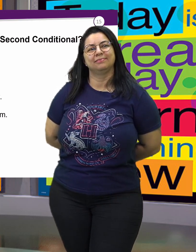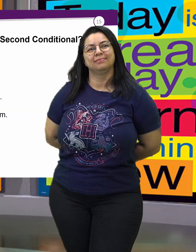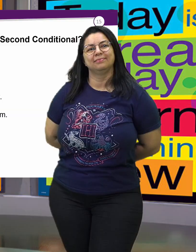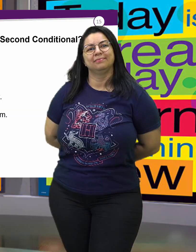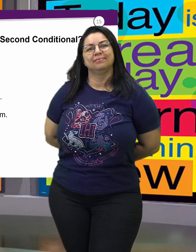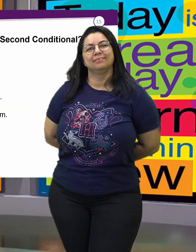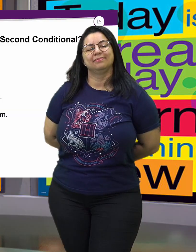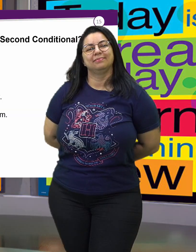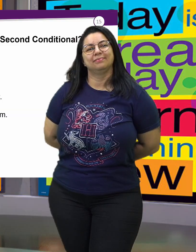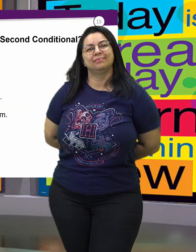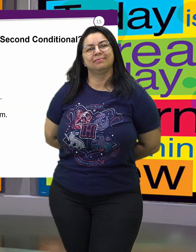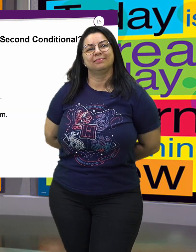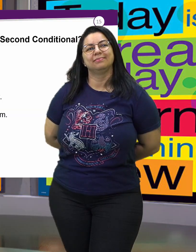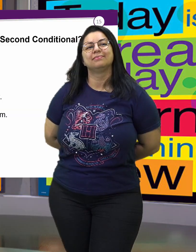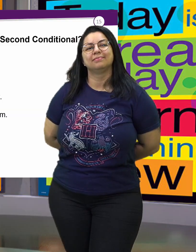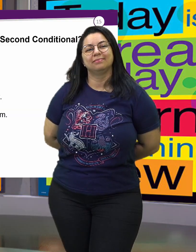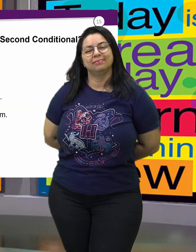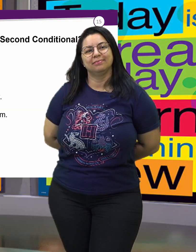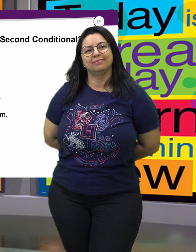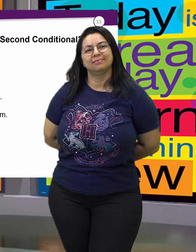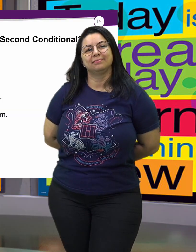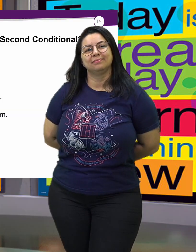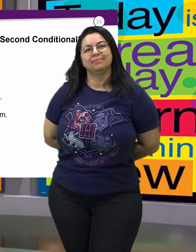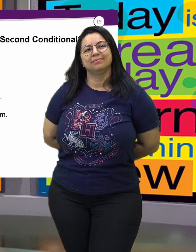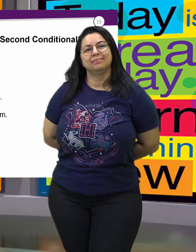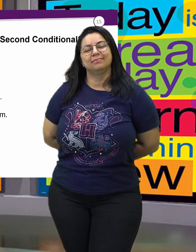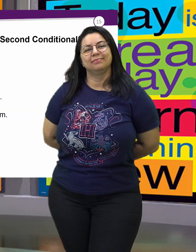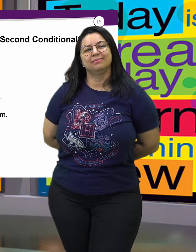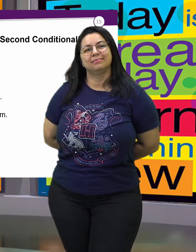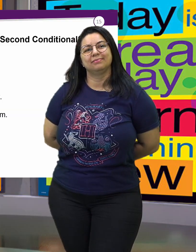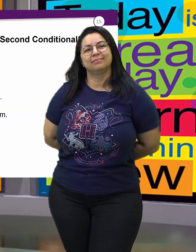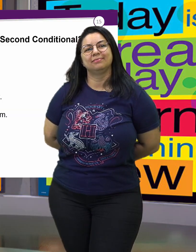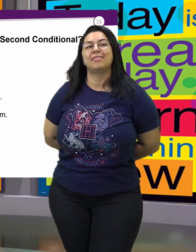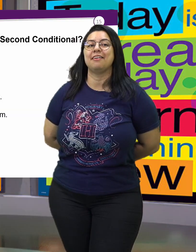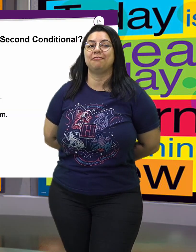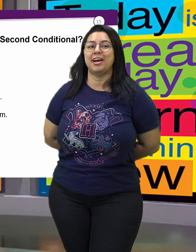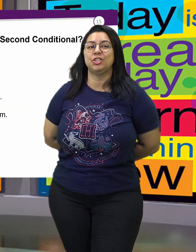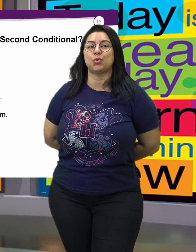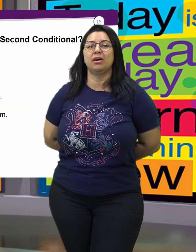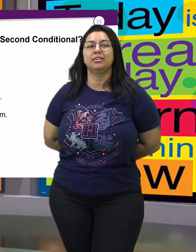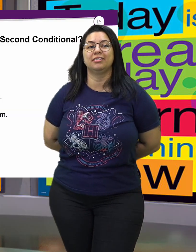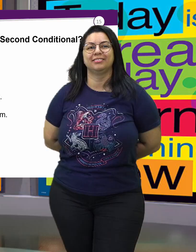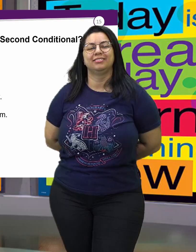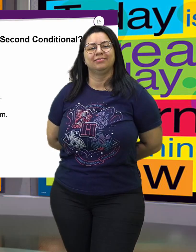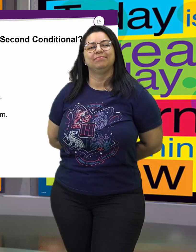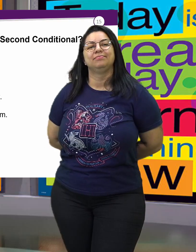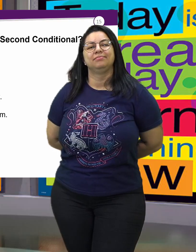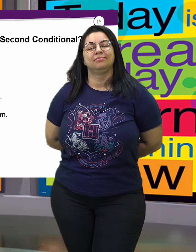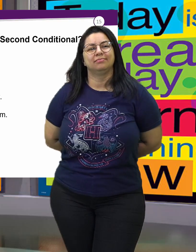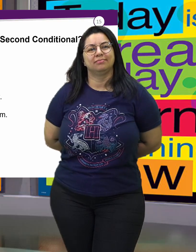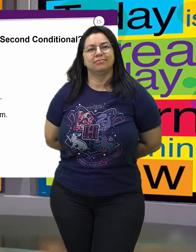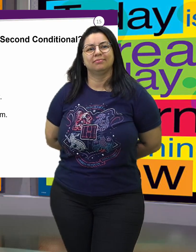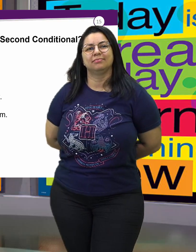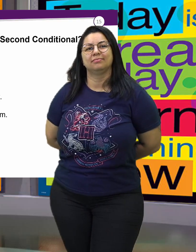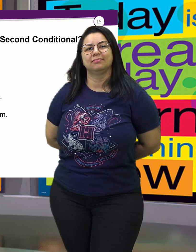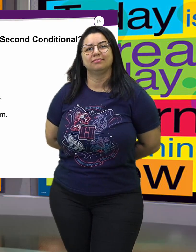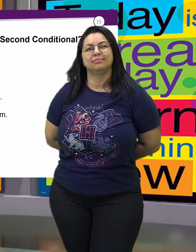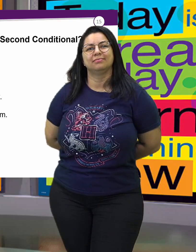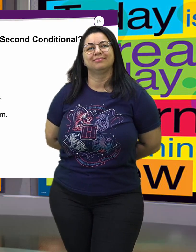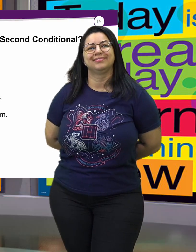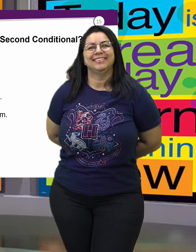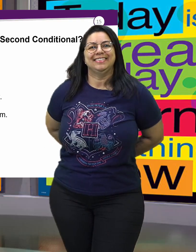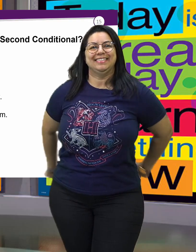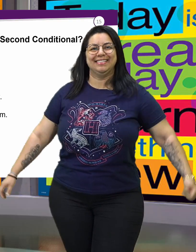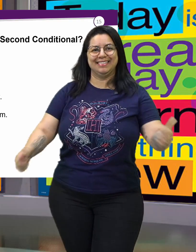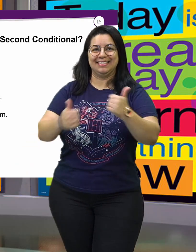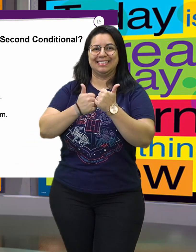né, de acontecer essa aqui, para outra acontecer. Na letra C, if I drink a coffee, I wouldn't be